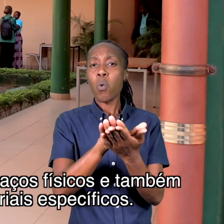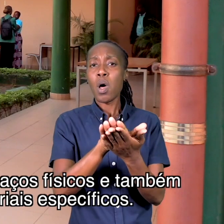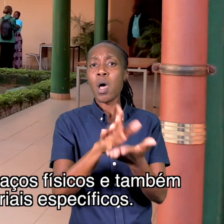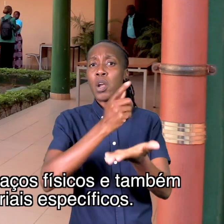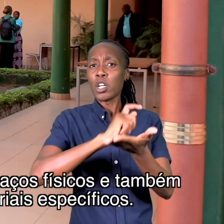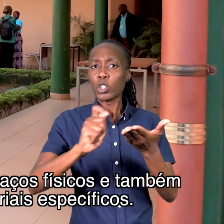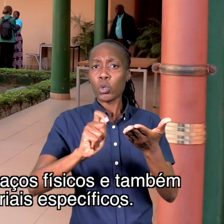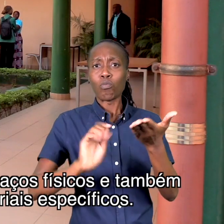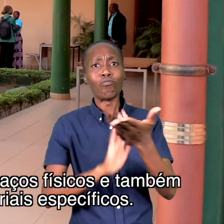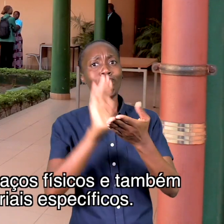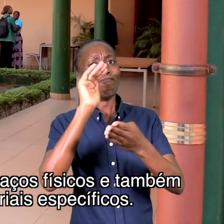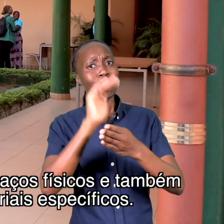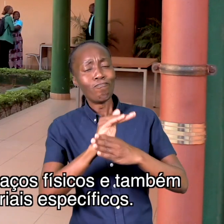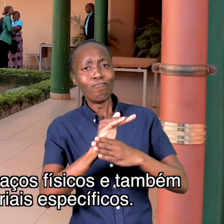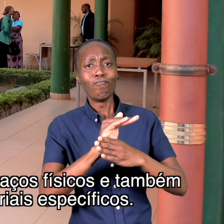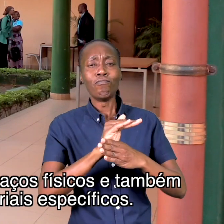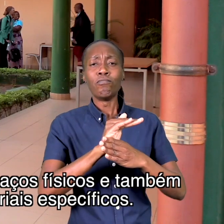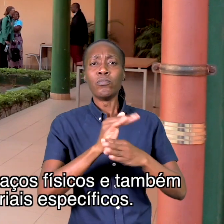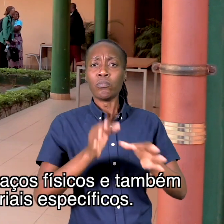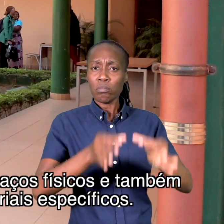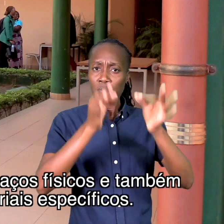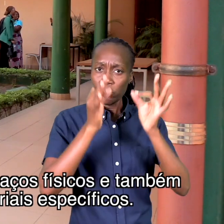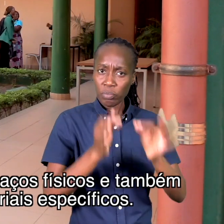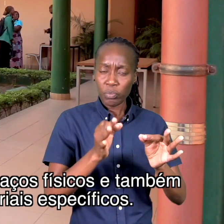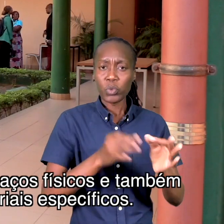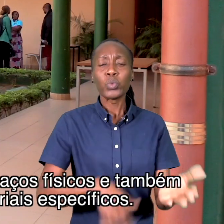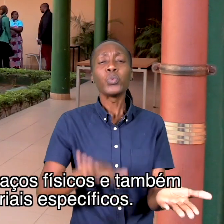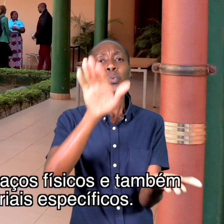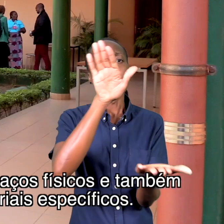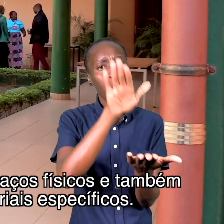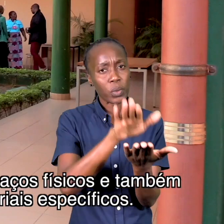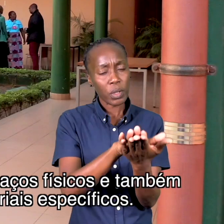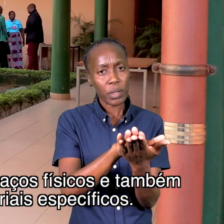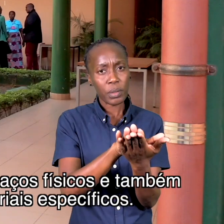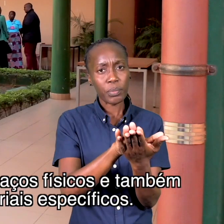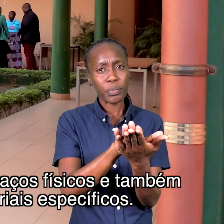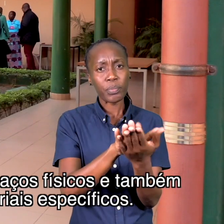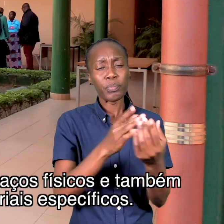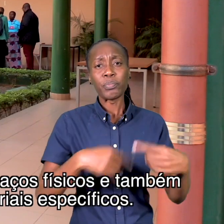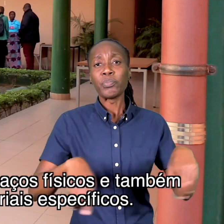das infraestruturas, de todos os espaços físicos e também